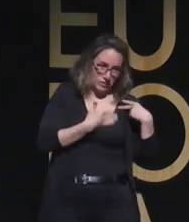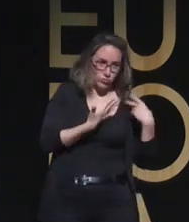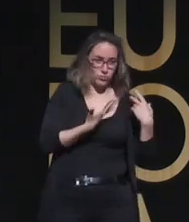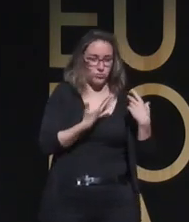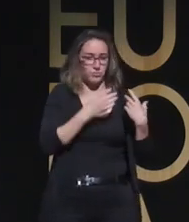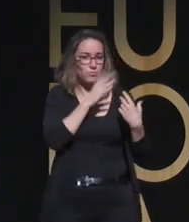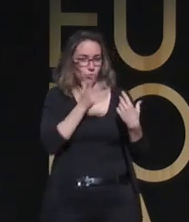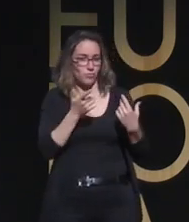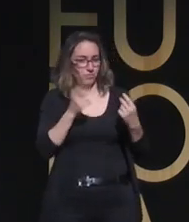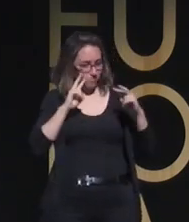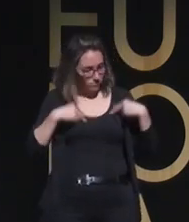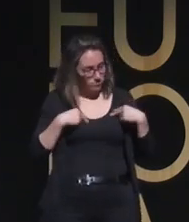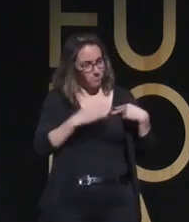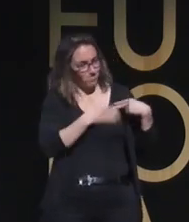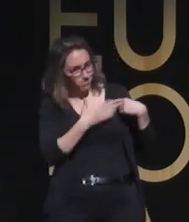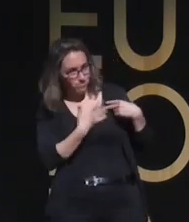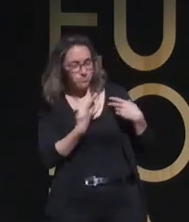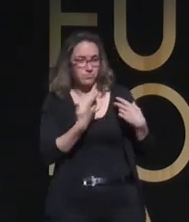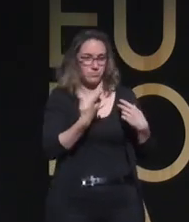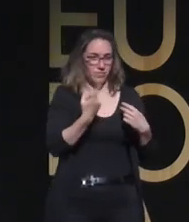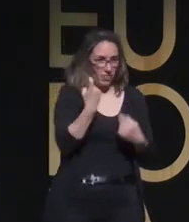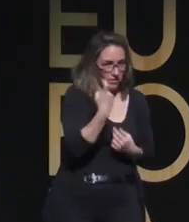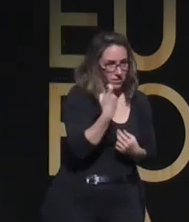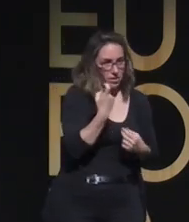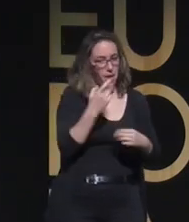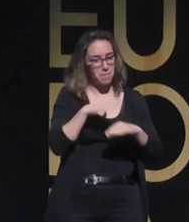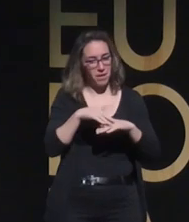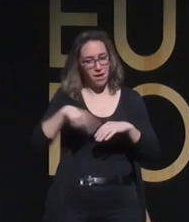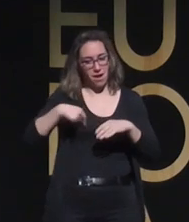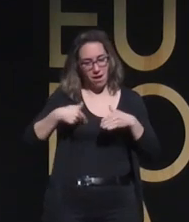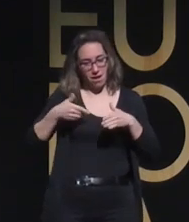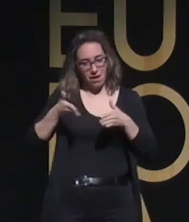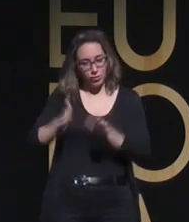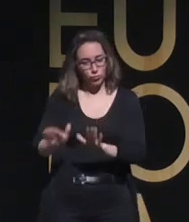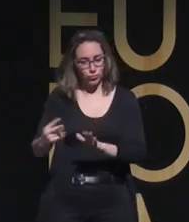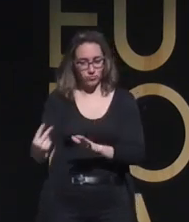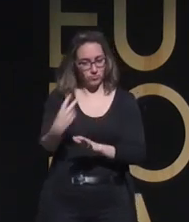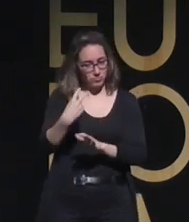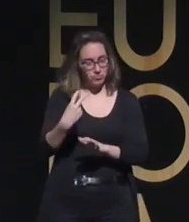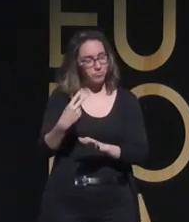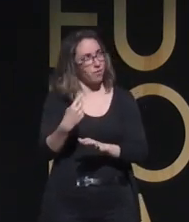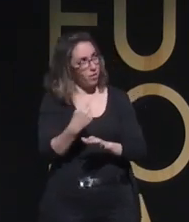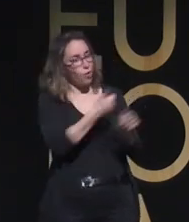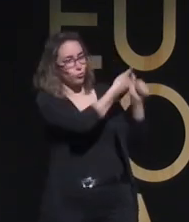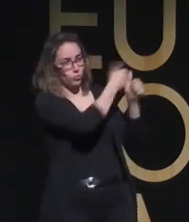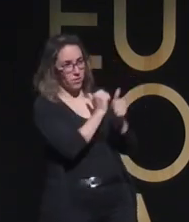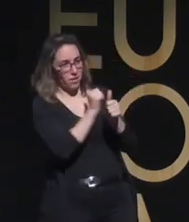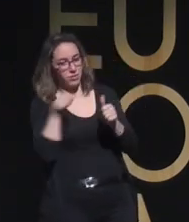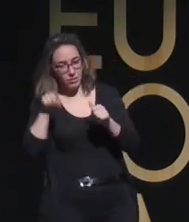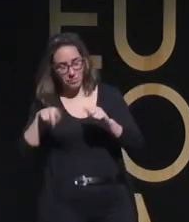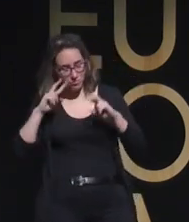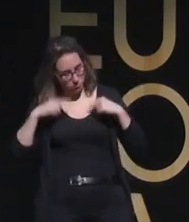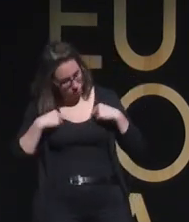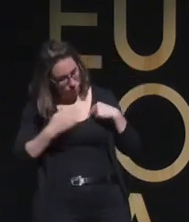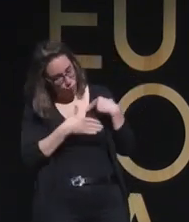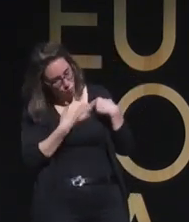necesaria y que también en esa manera estamos enseñando a ser a nuestros hijos e hijas, ¿no? Compasivos con ellos mismos. Evidentemente,